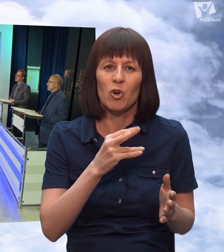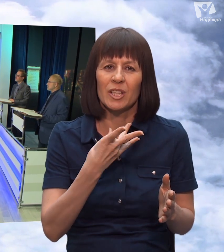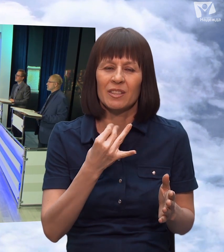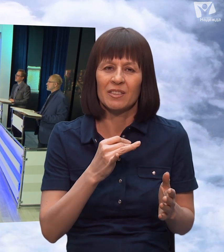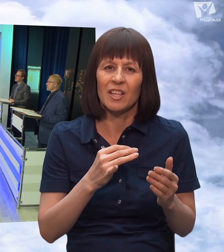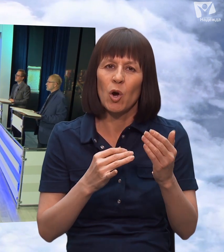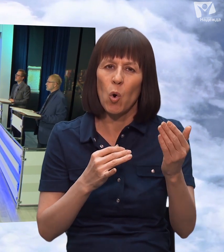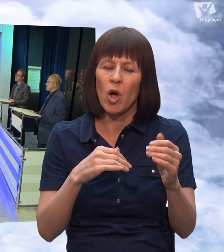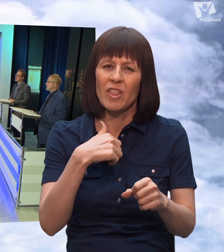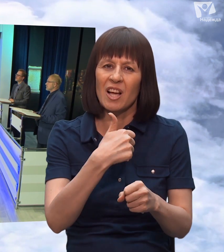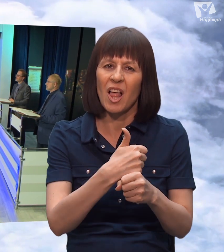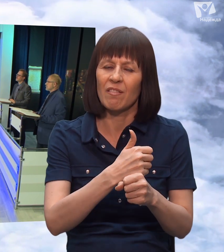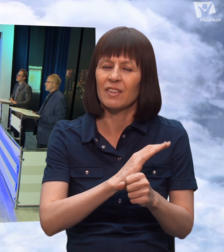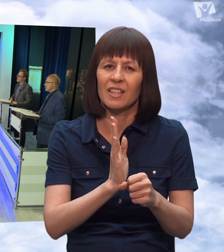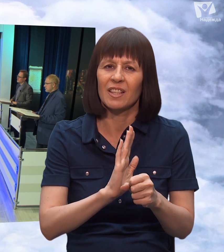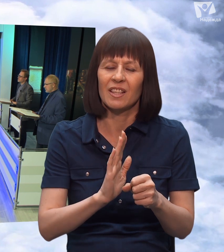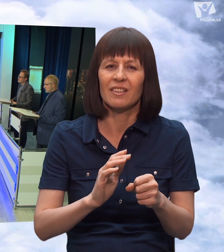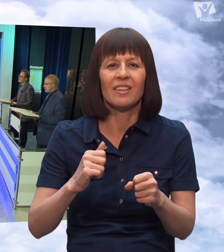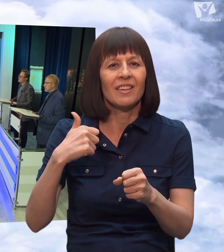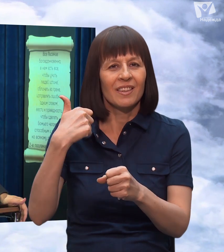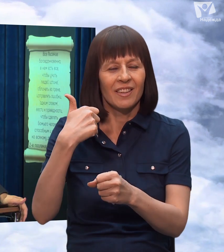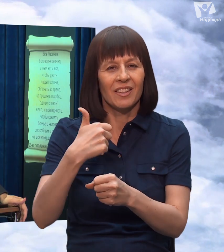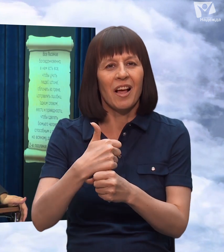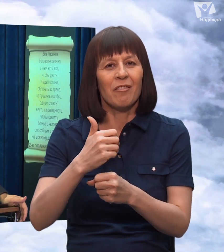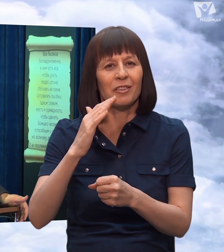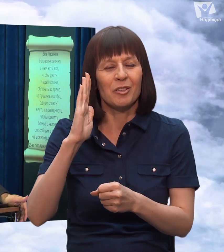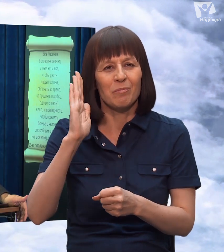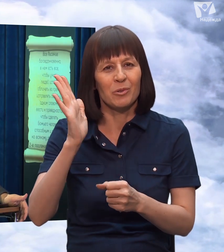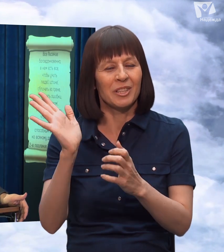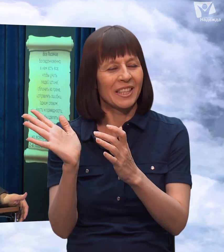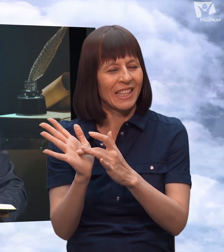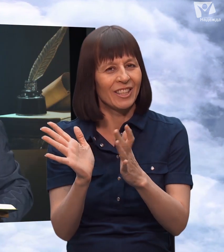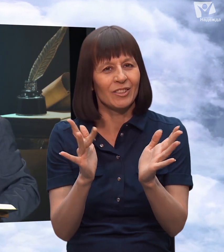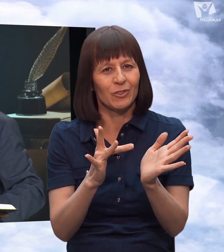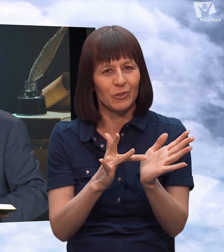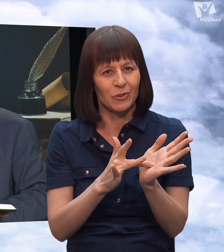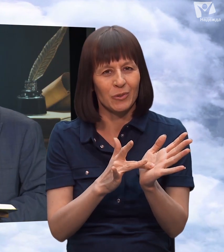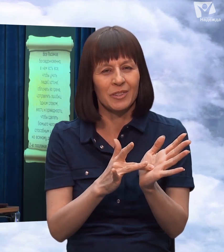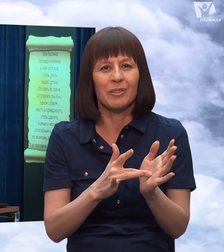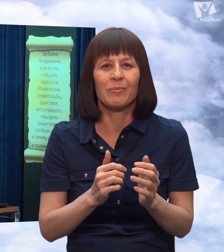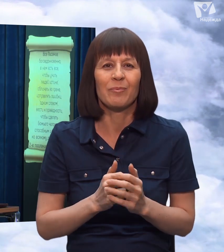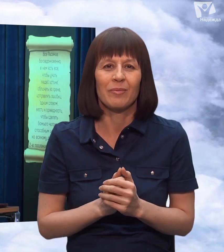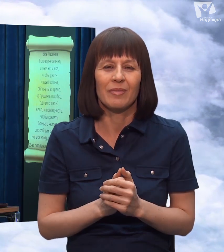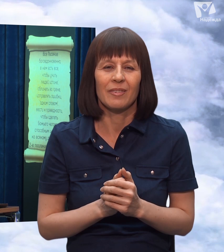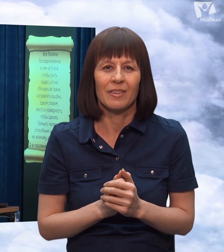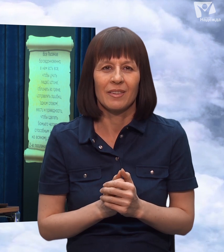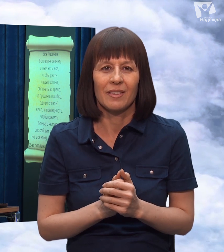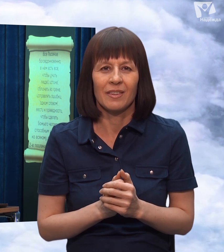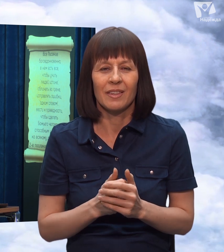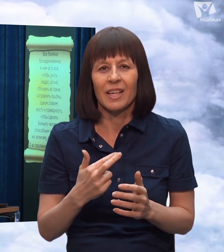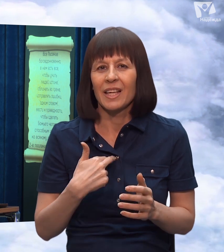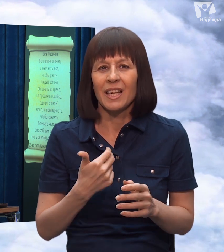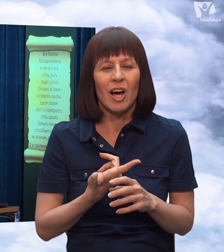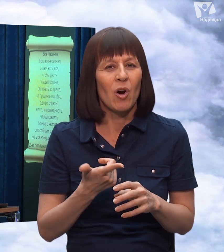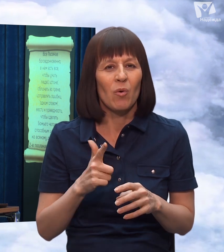он говорит не я главный а вот будет впереди главный и вот эта нацеленность на христа потрясающая такое и